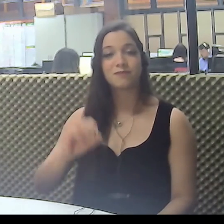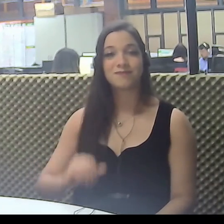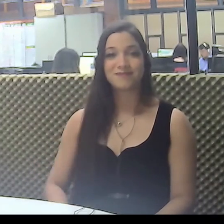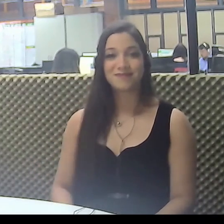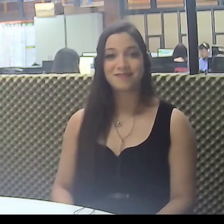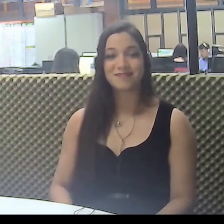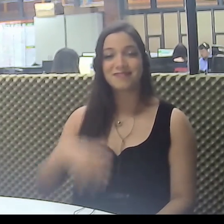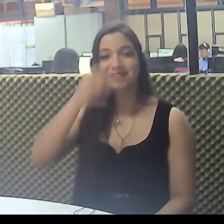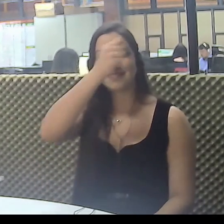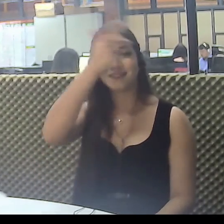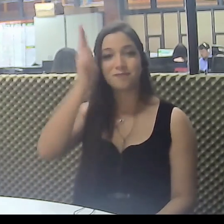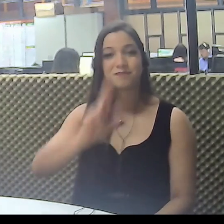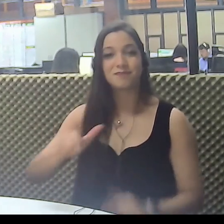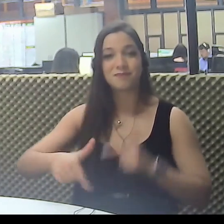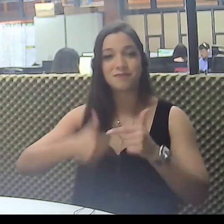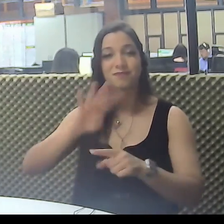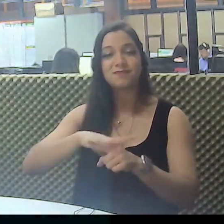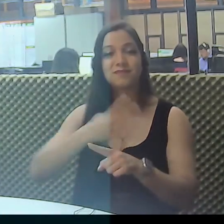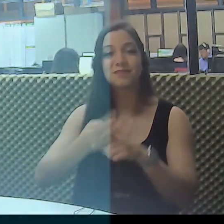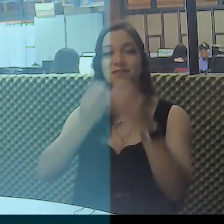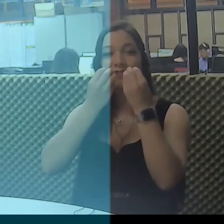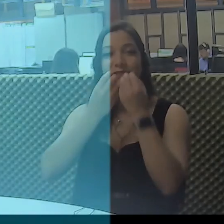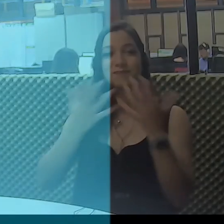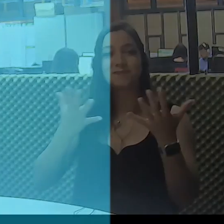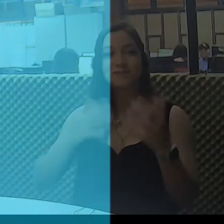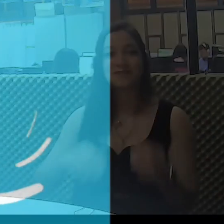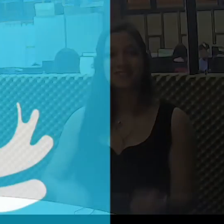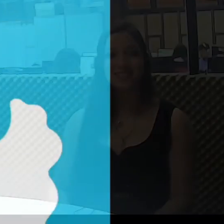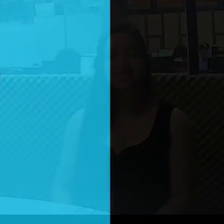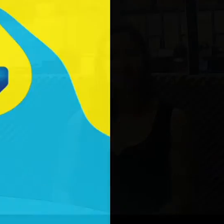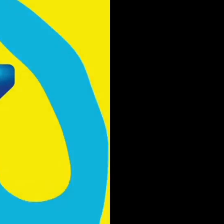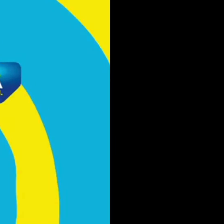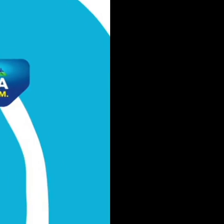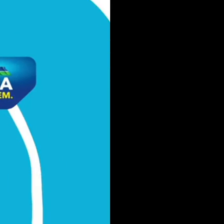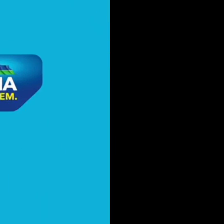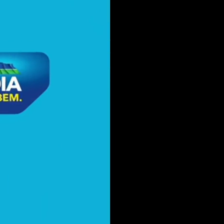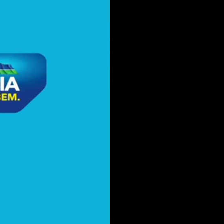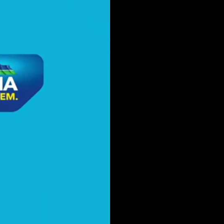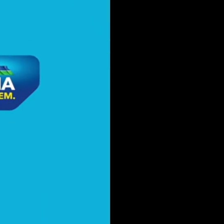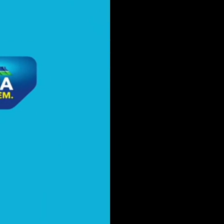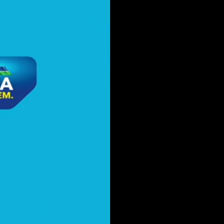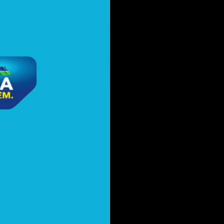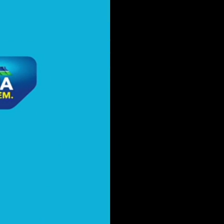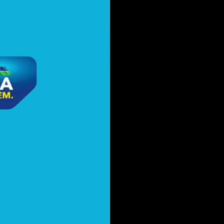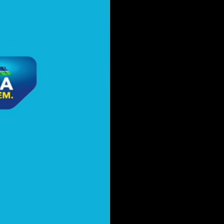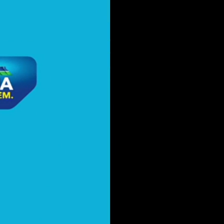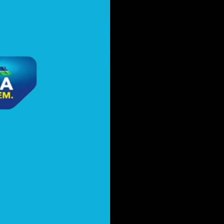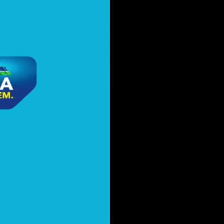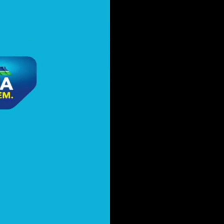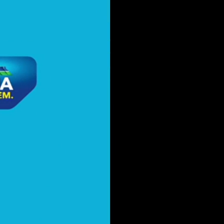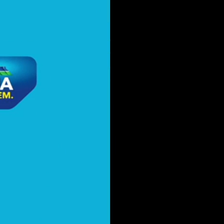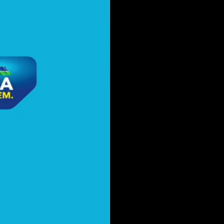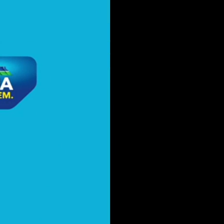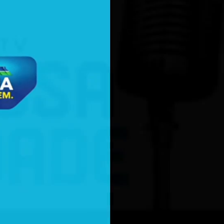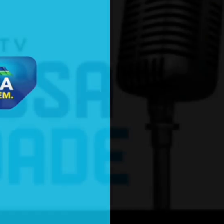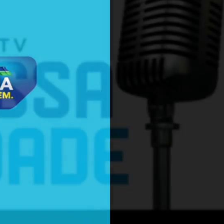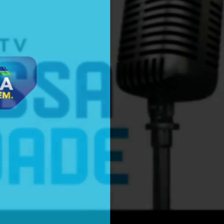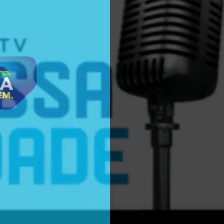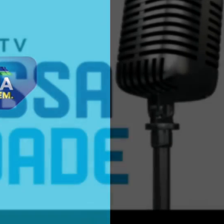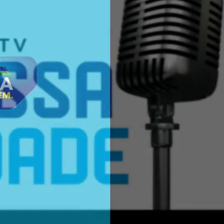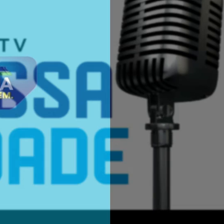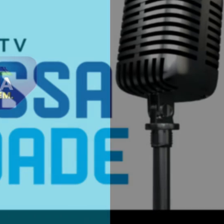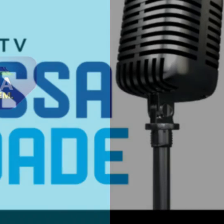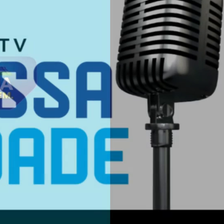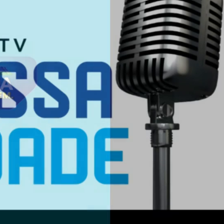Kalimann. Prefeitura de Uberlândia. Fazer mais, fazer bem. Fica por aqui mais uma edição do programa da Rádio